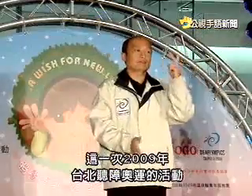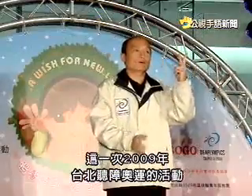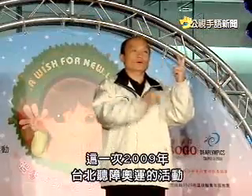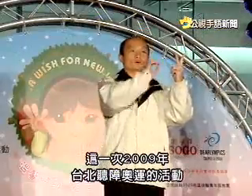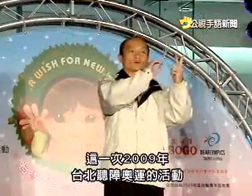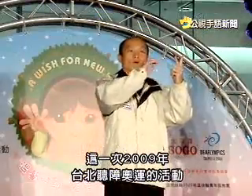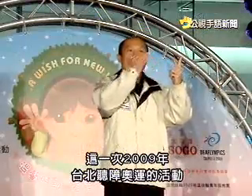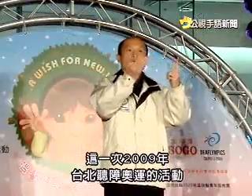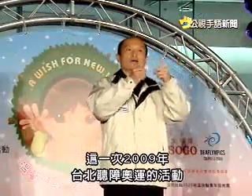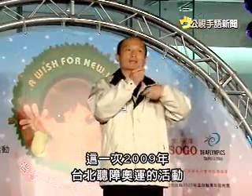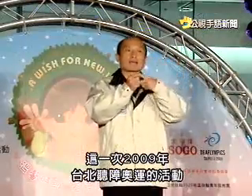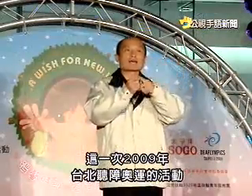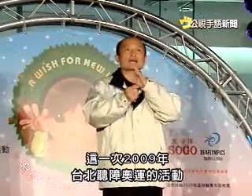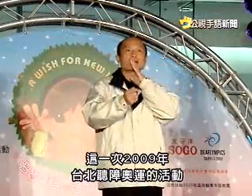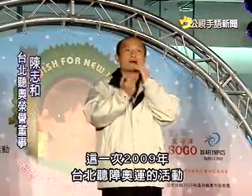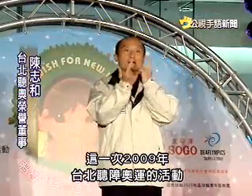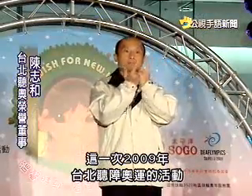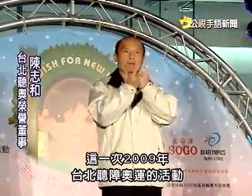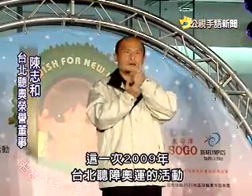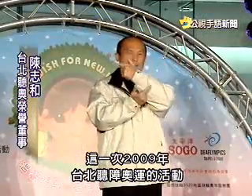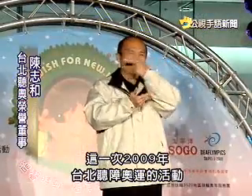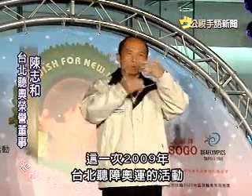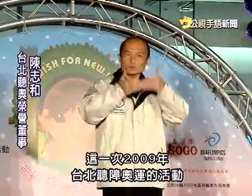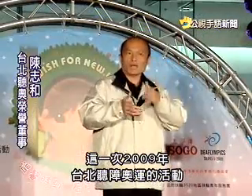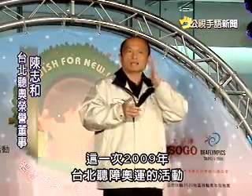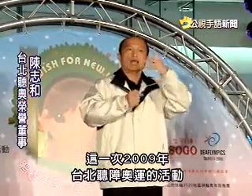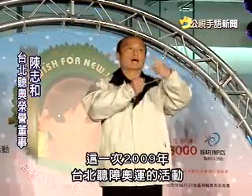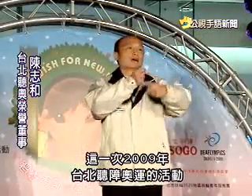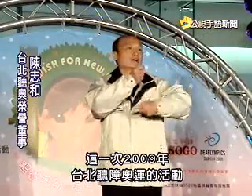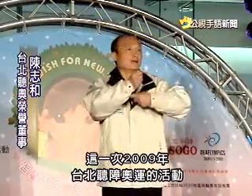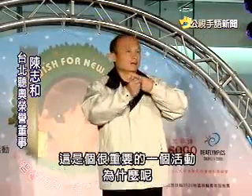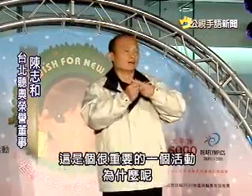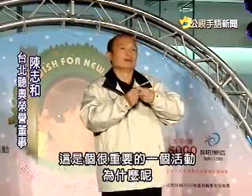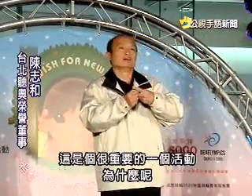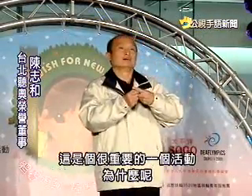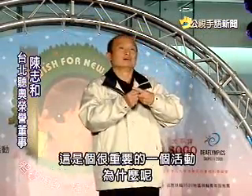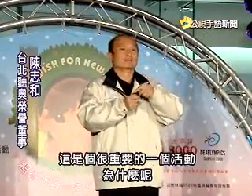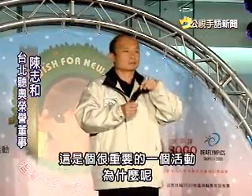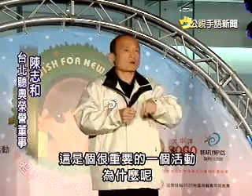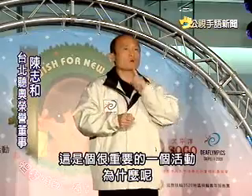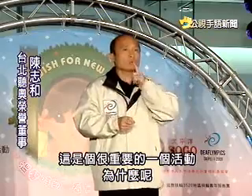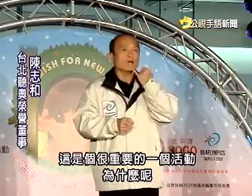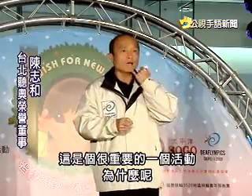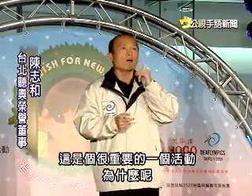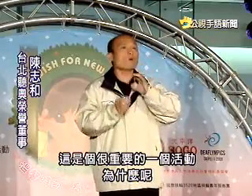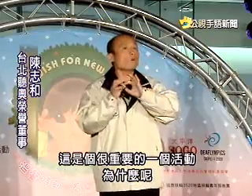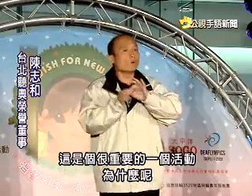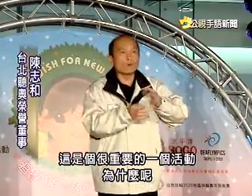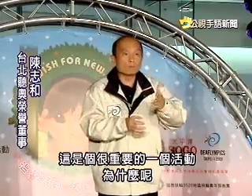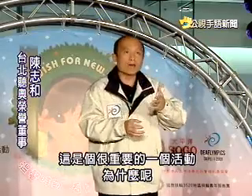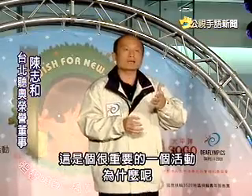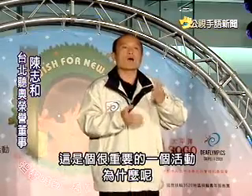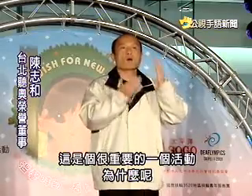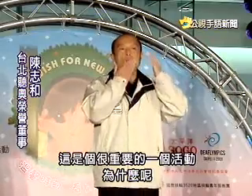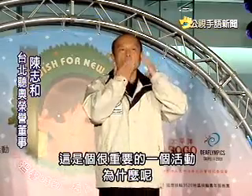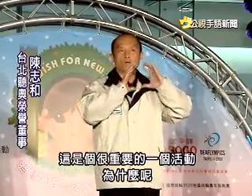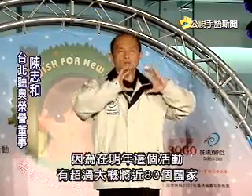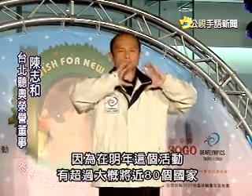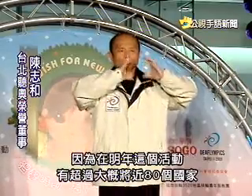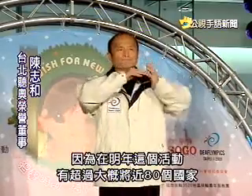次2009年台北听障奥运活动，这是个很重要的一个活动。为什么呢？因为在明年这个活动